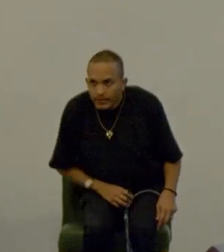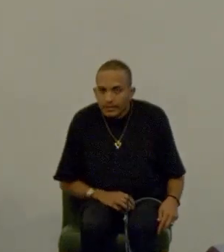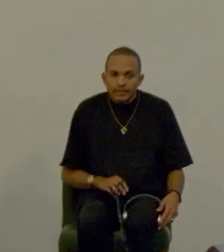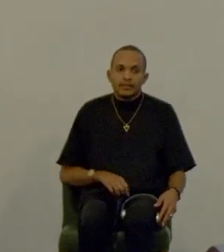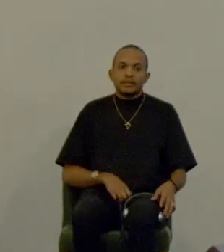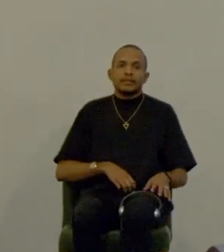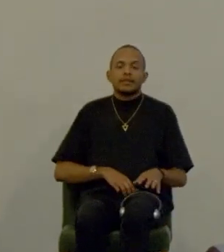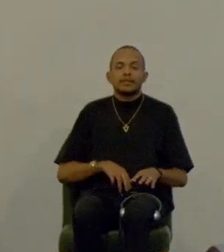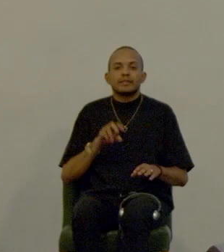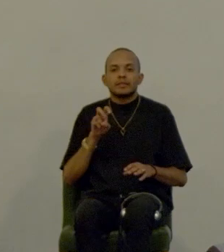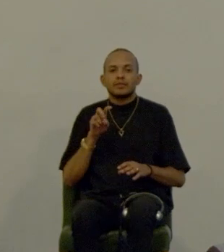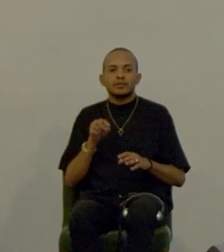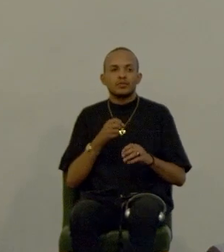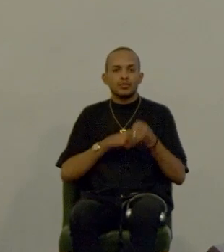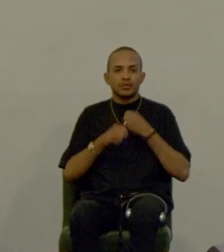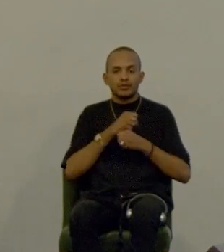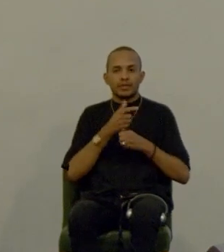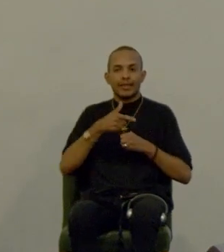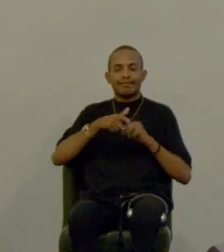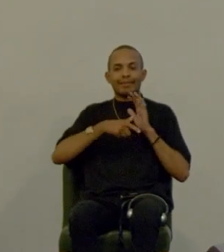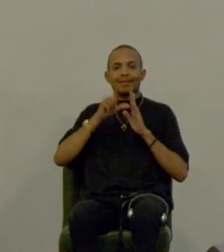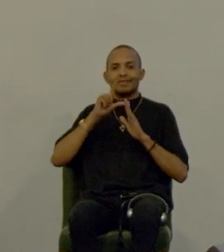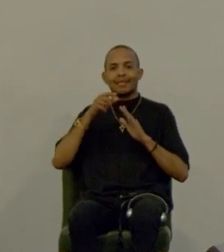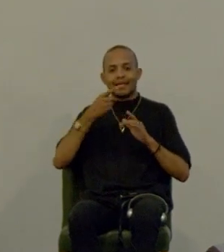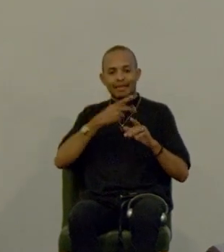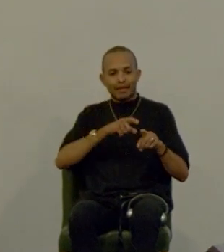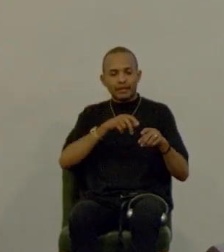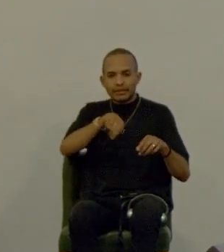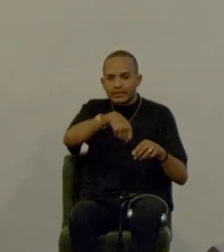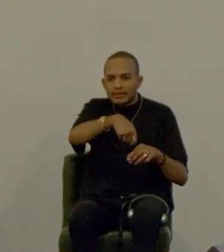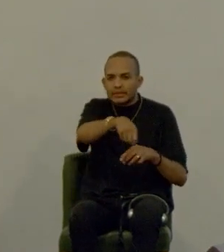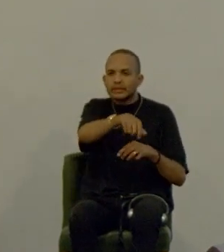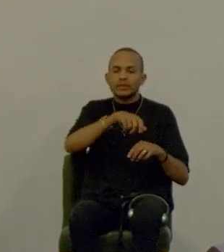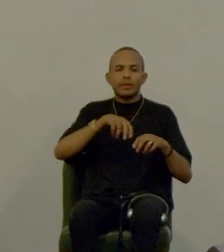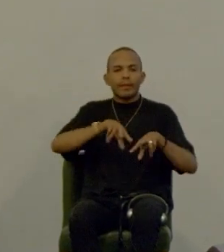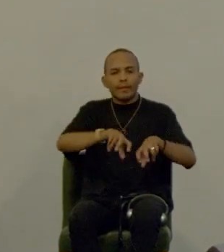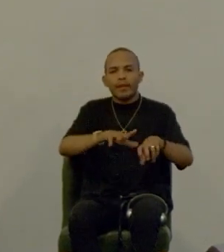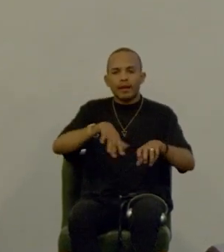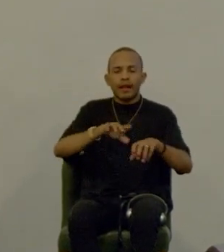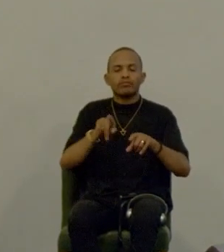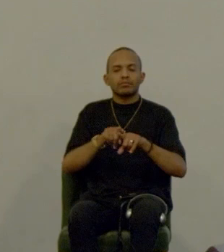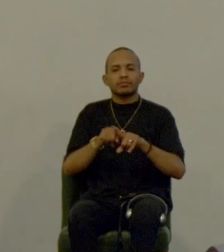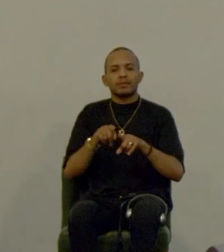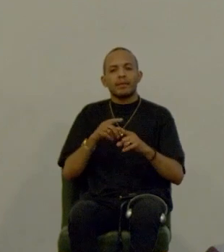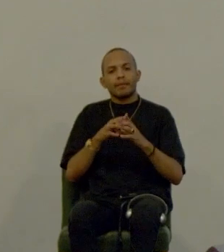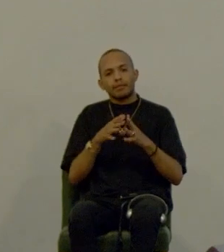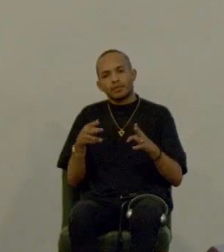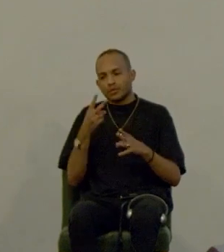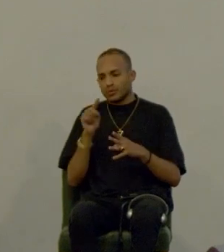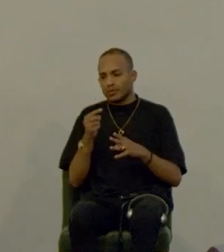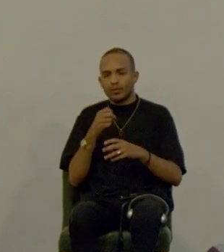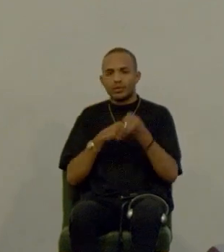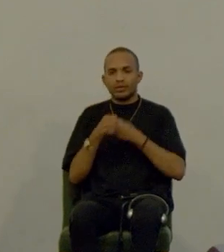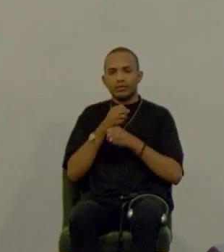mais antigo que nós temos é aquele sítio que eu mostrei para vocês, na beira daquela cachoeira que foi afogada no Rio Madeira. Mas a partir de uns 2.000